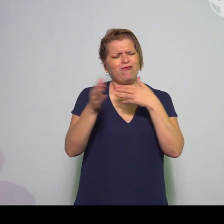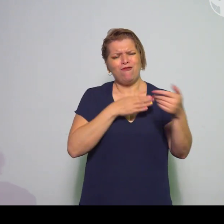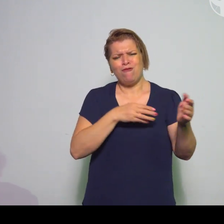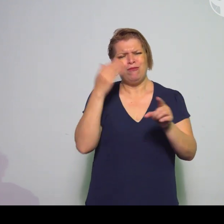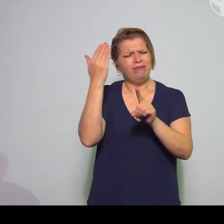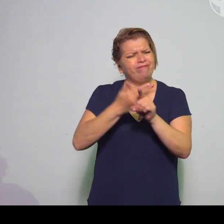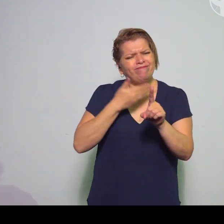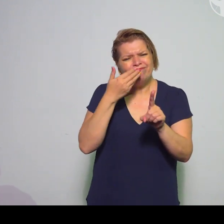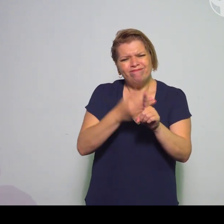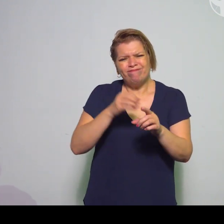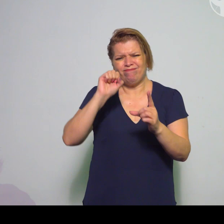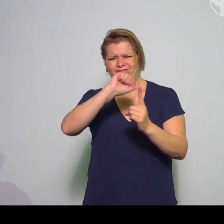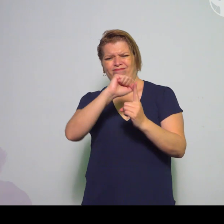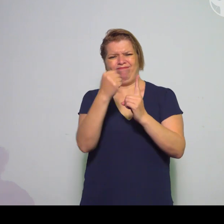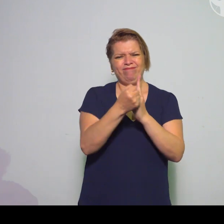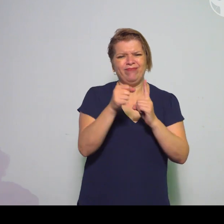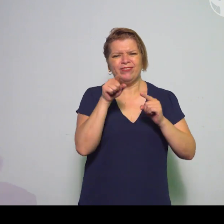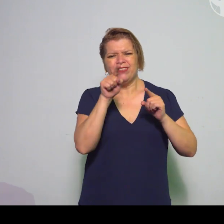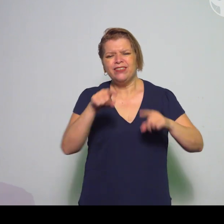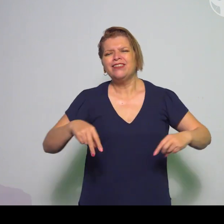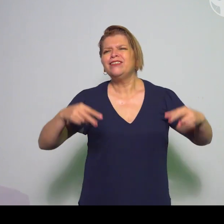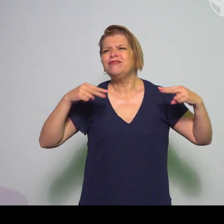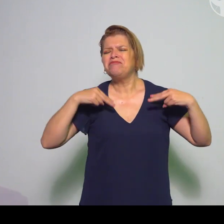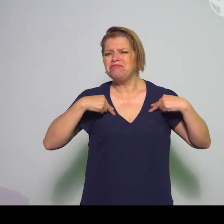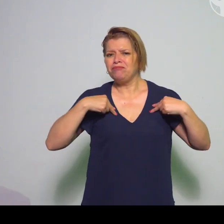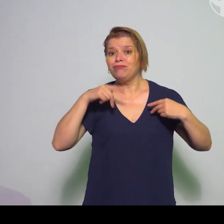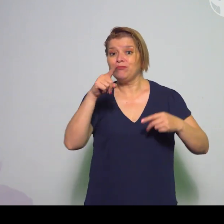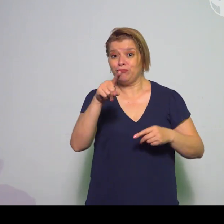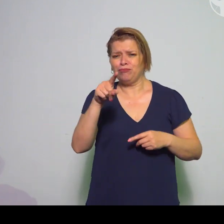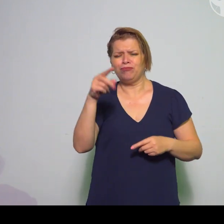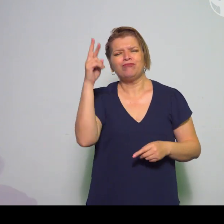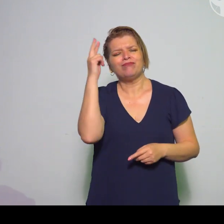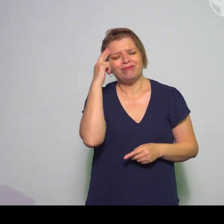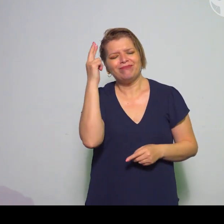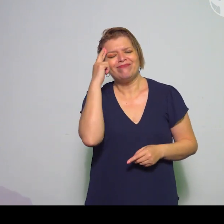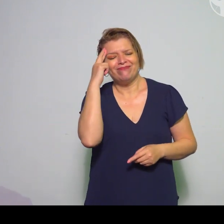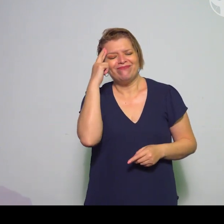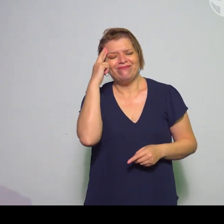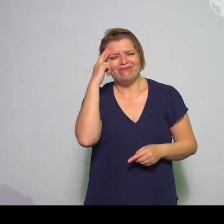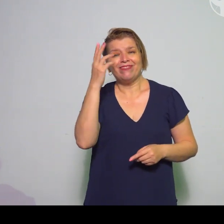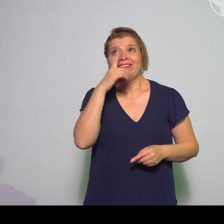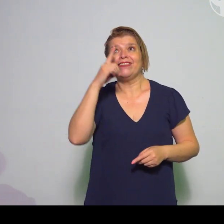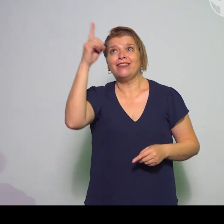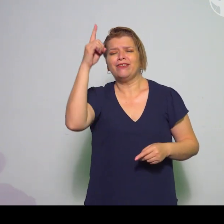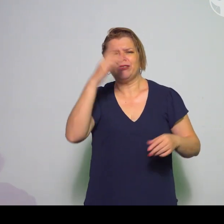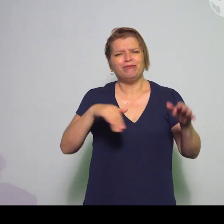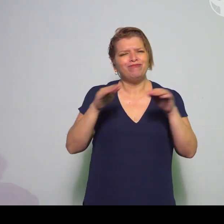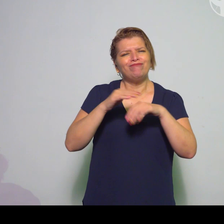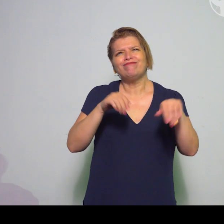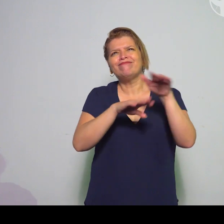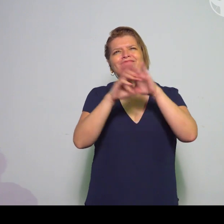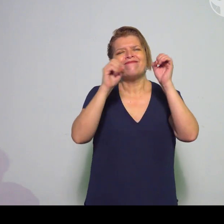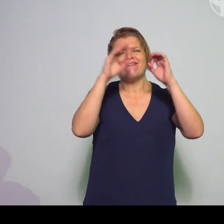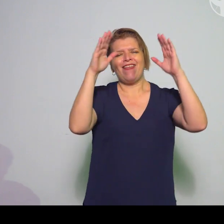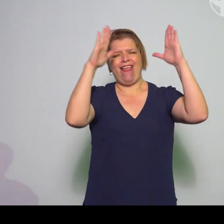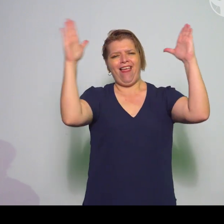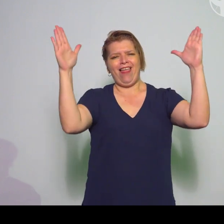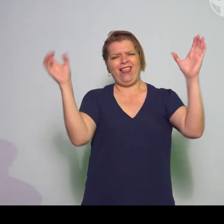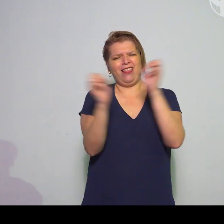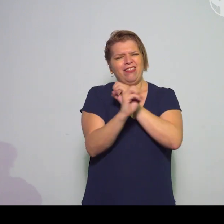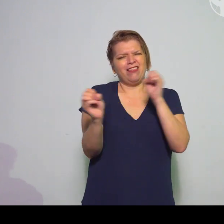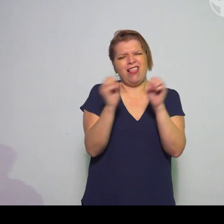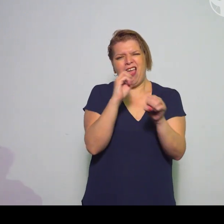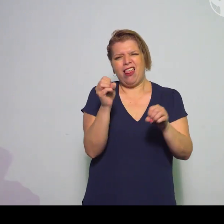hoy, la situación que estés atravesando, que la traigas delante del Señor, porque para Él no hay nada imposible. Él es un